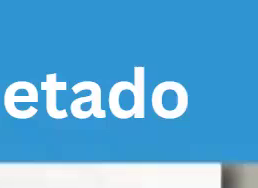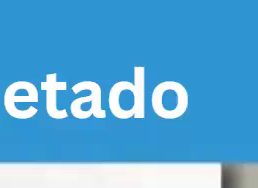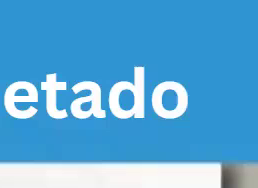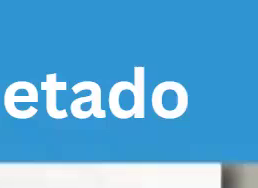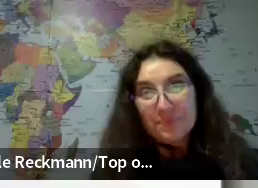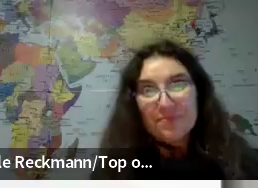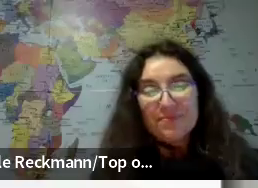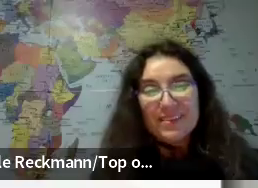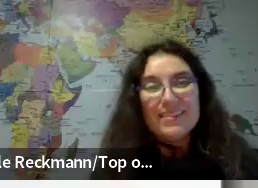también.